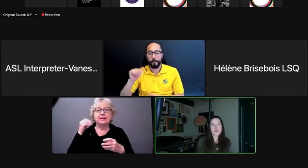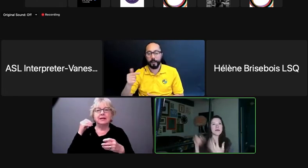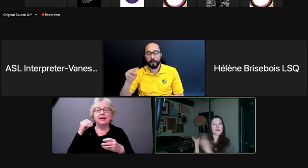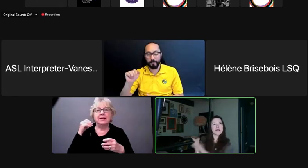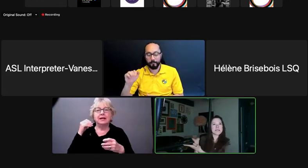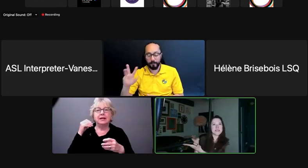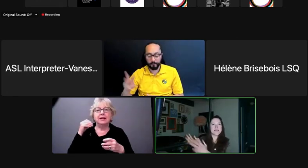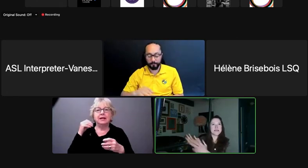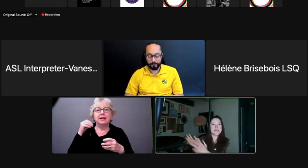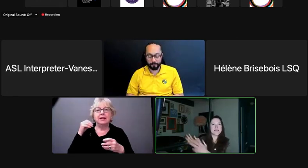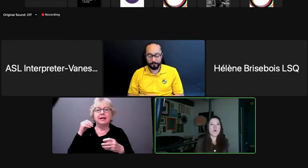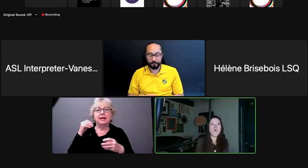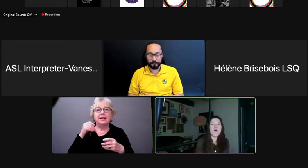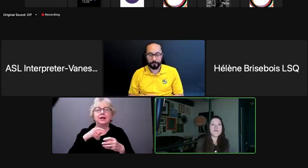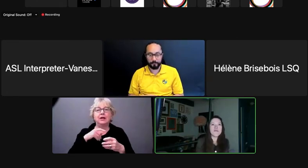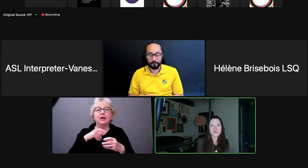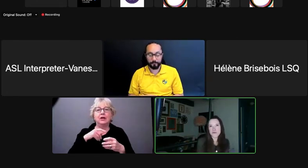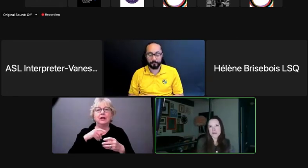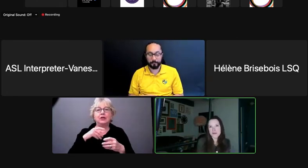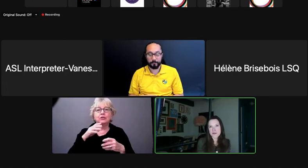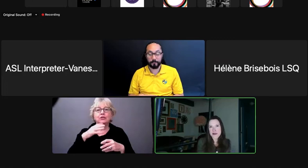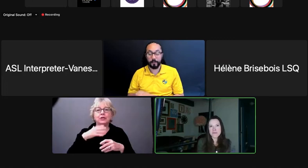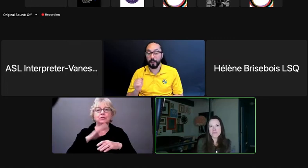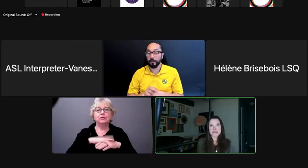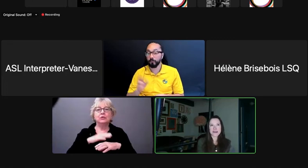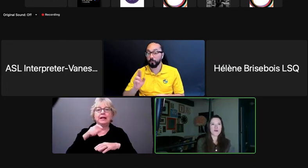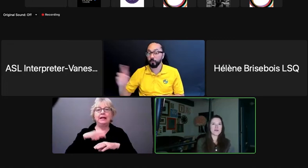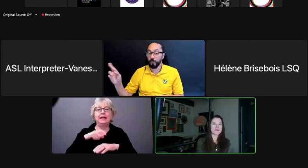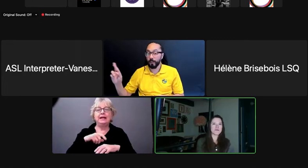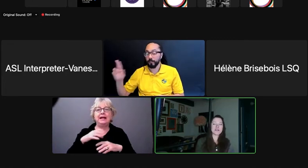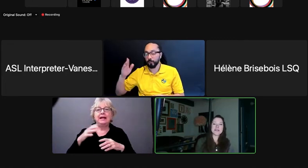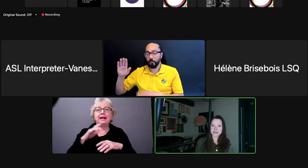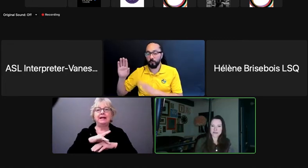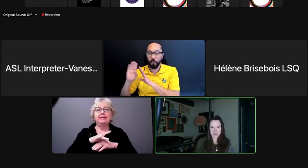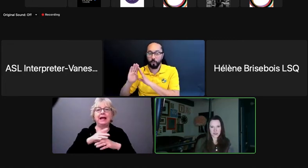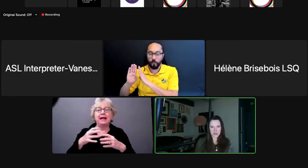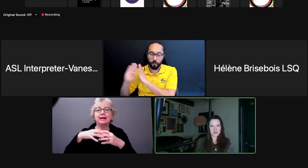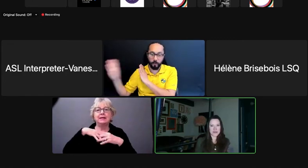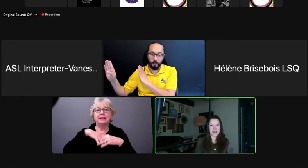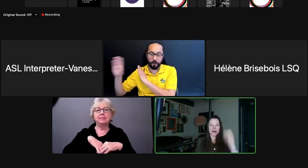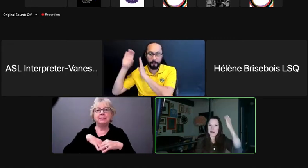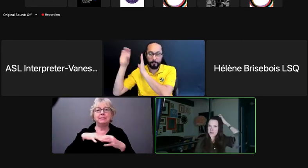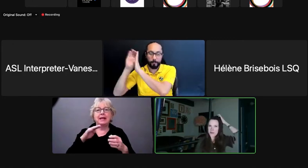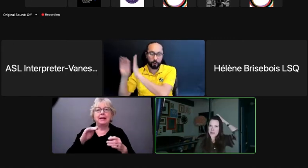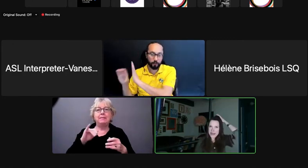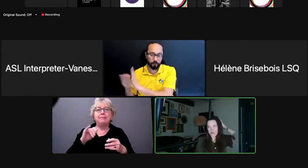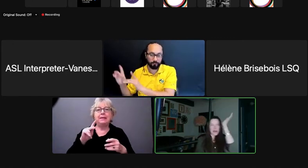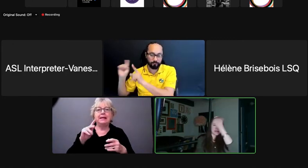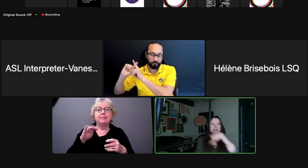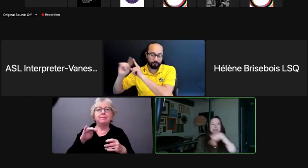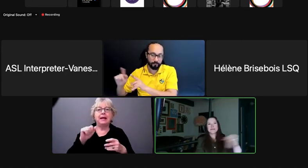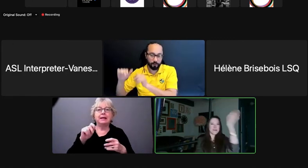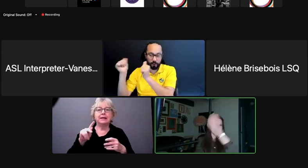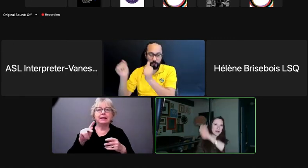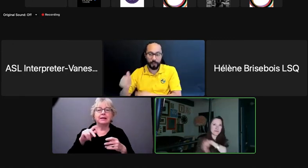sur les terres, non, c'est des démiquemats ou les gardiens des terres sont les démiquemats et on voit